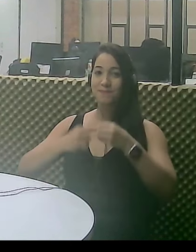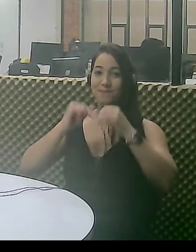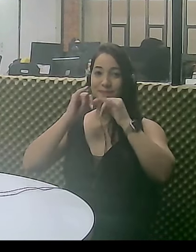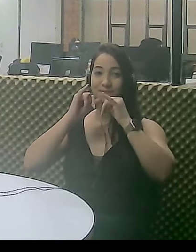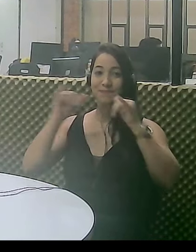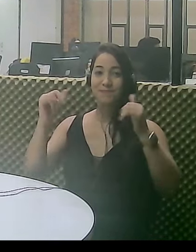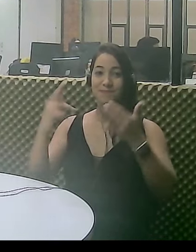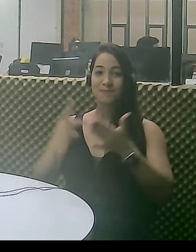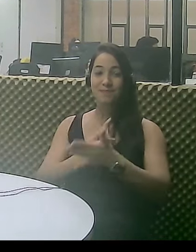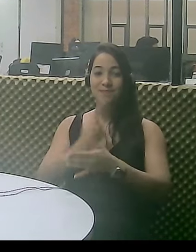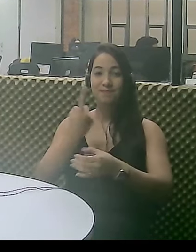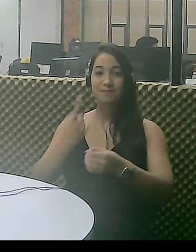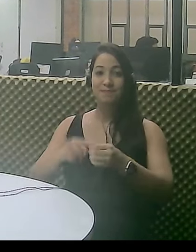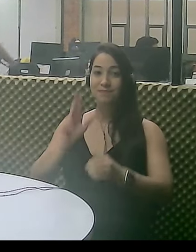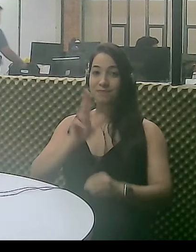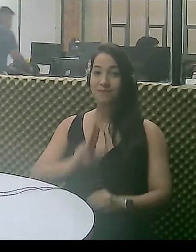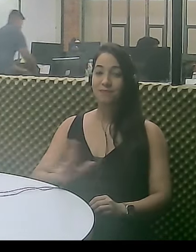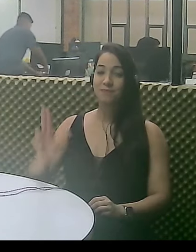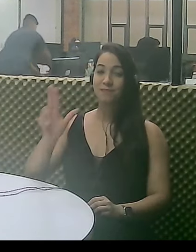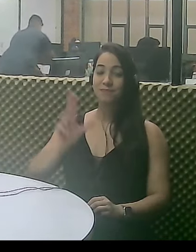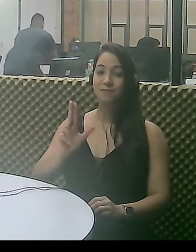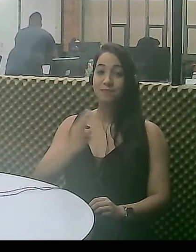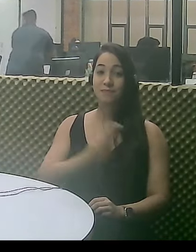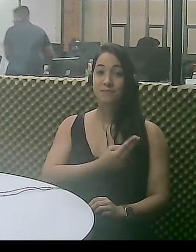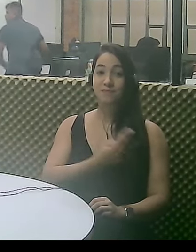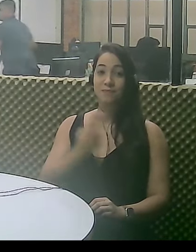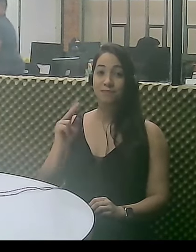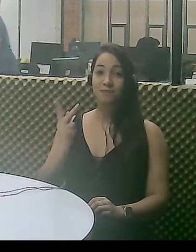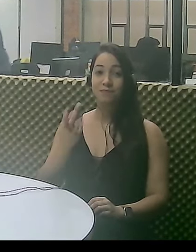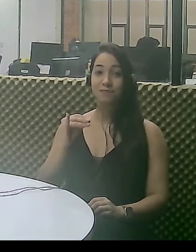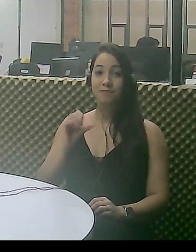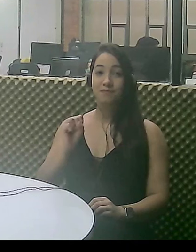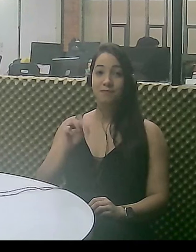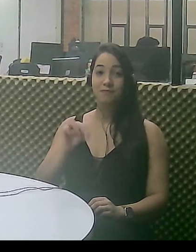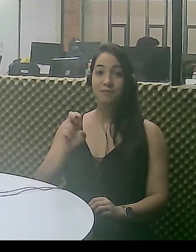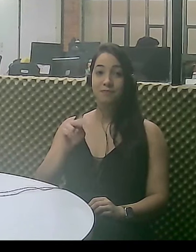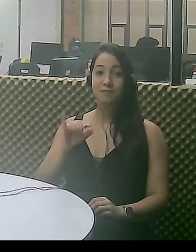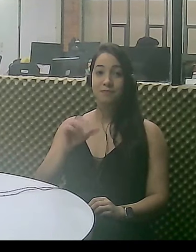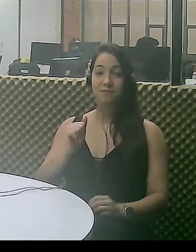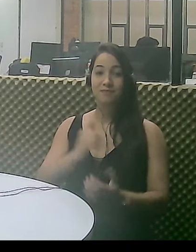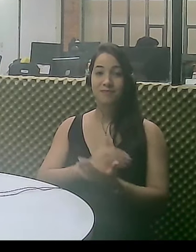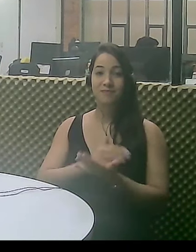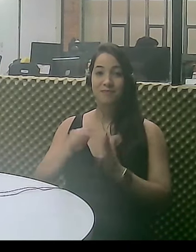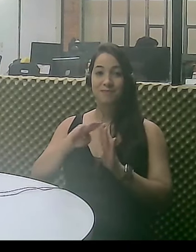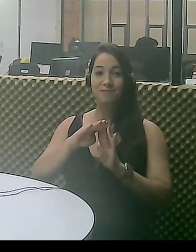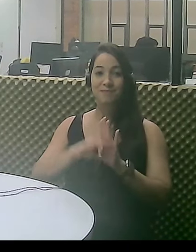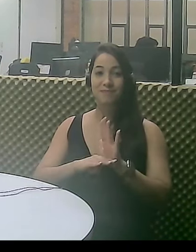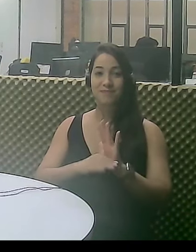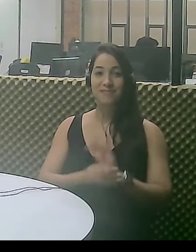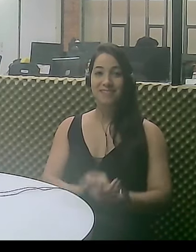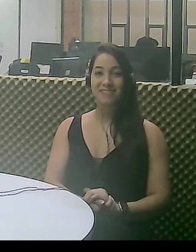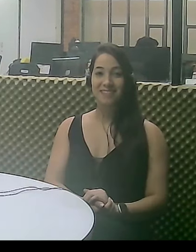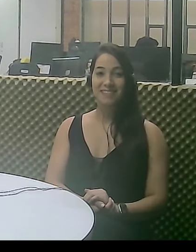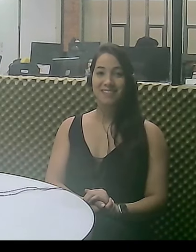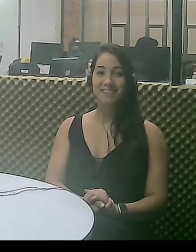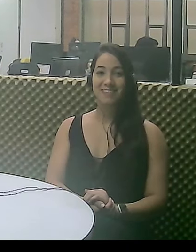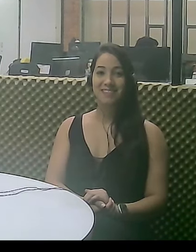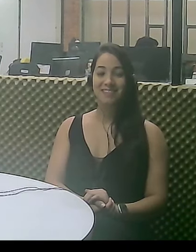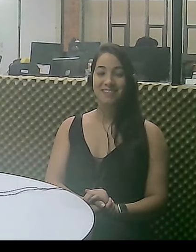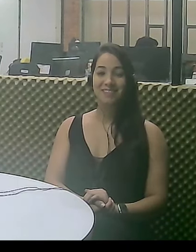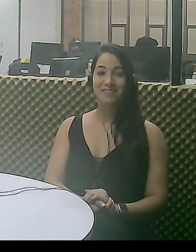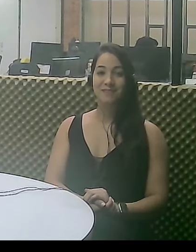de notícias sobre o que de fato acontece em Uberlândia. Eu sou Ismênia Keller e vamos aos destaques.